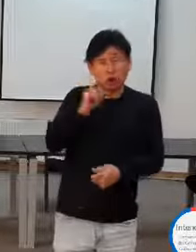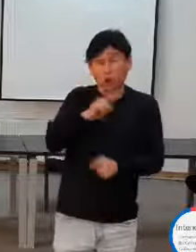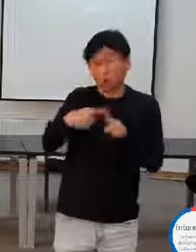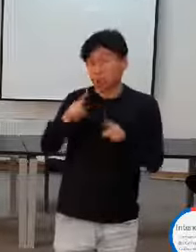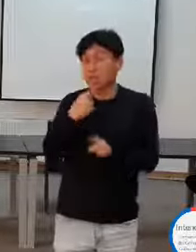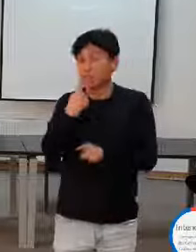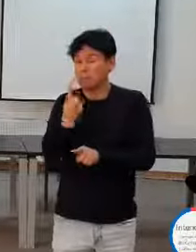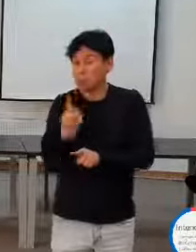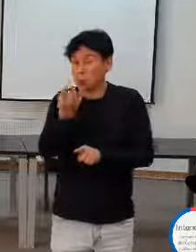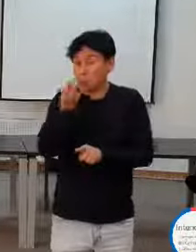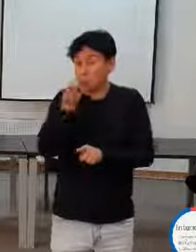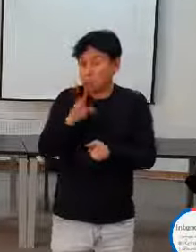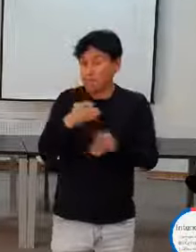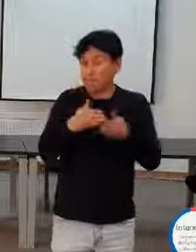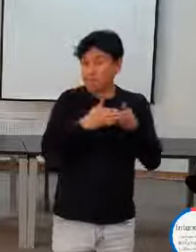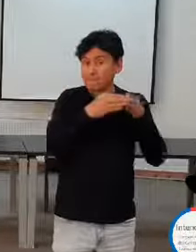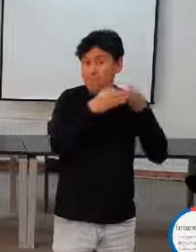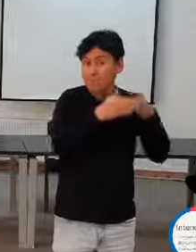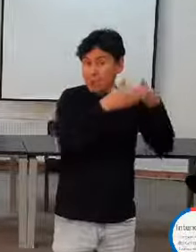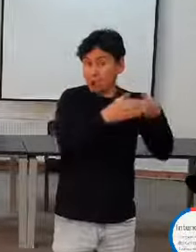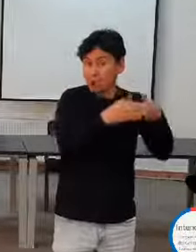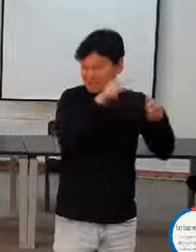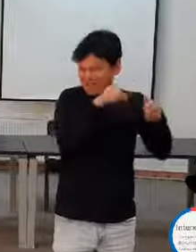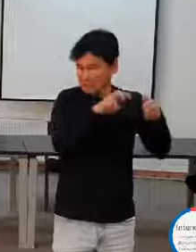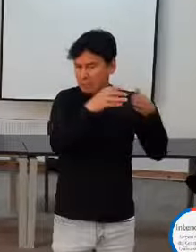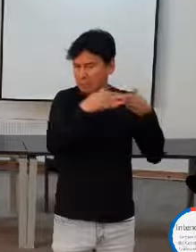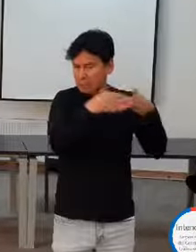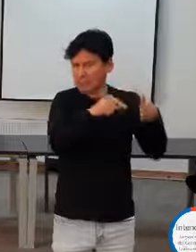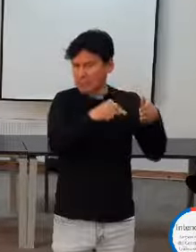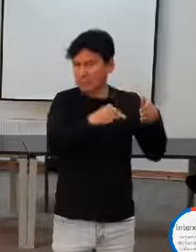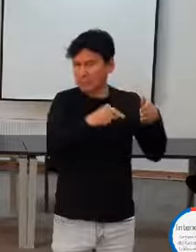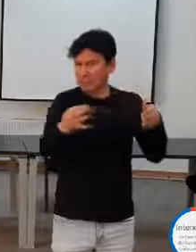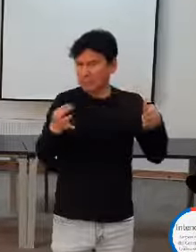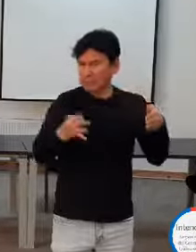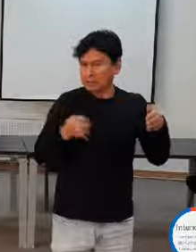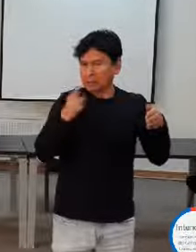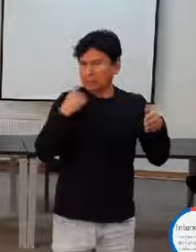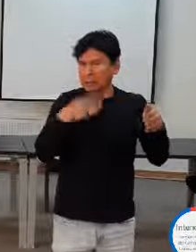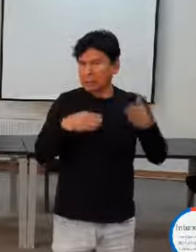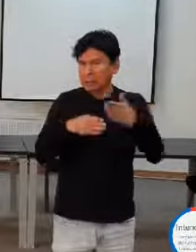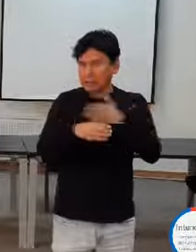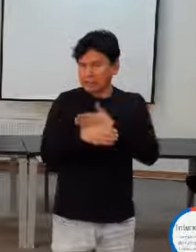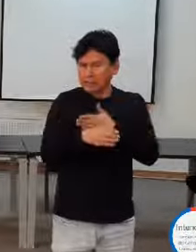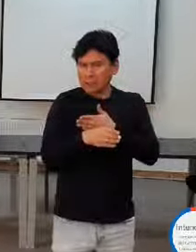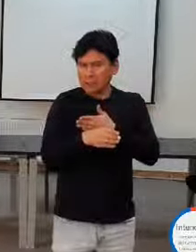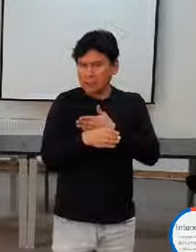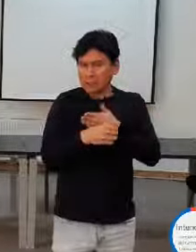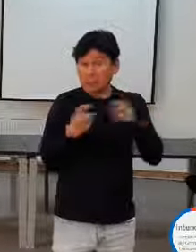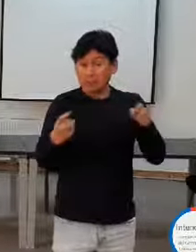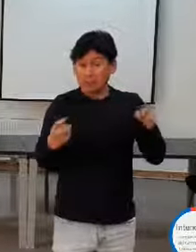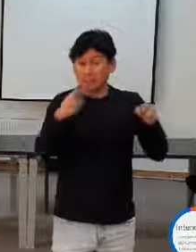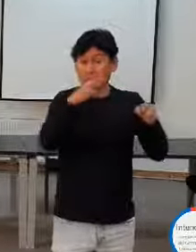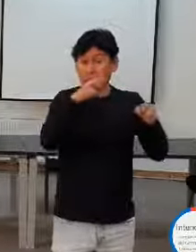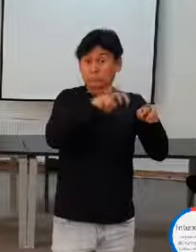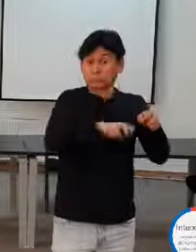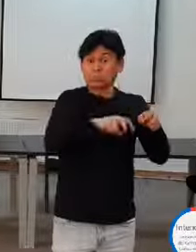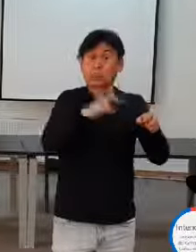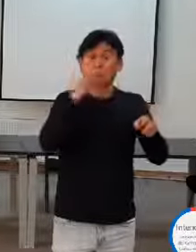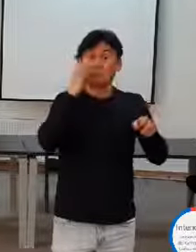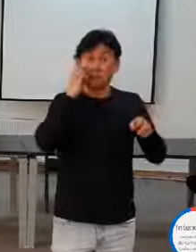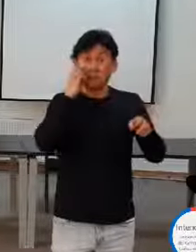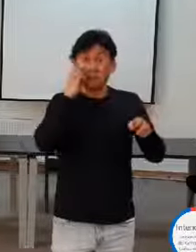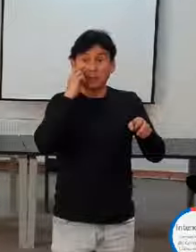información respecto a este mismo buque del que le hablaba anteriormente, nos dicen que tiene que entrar un practicante a este buque para